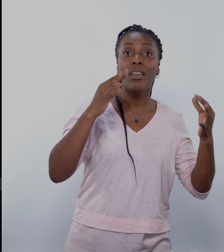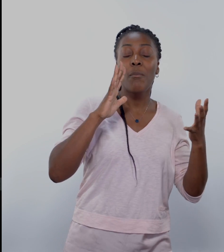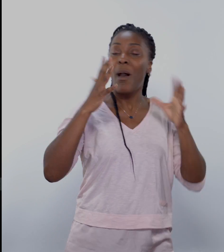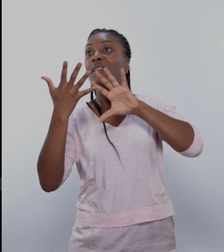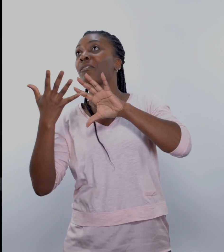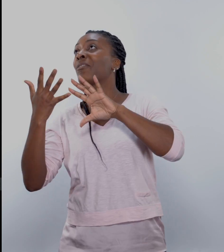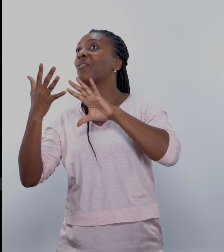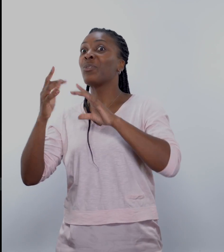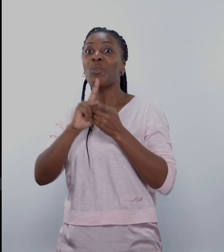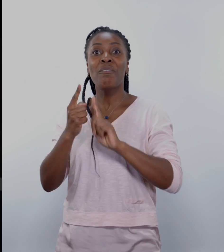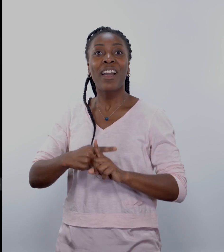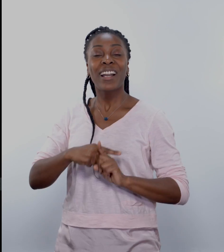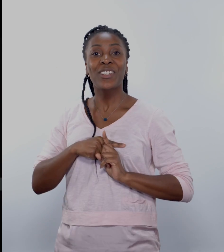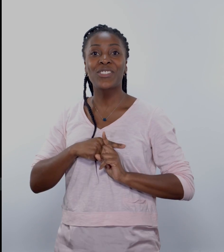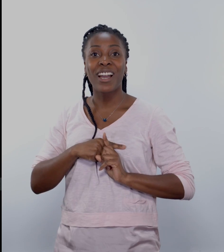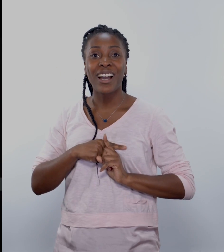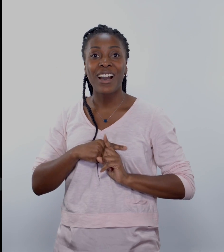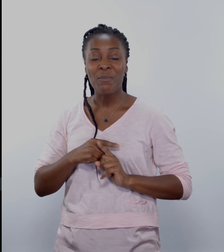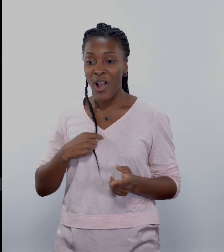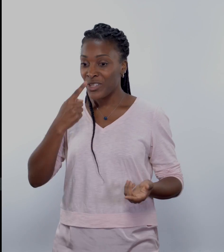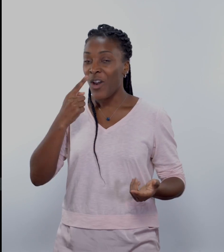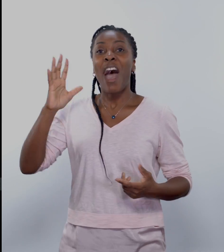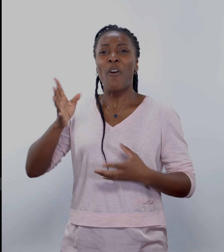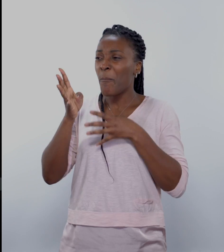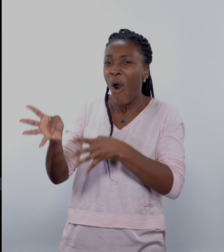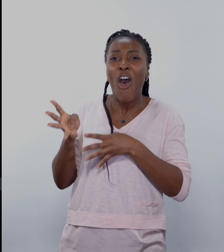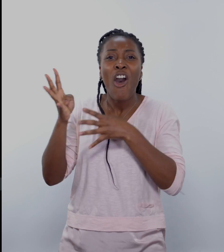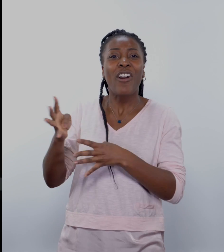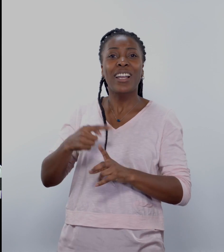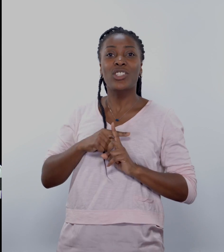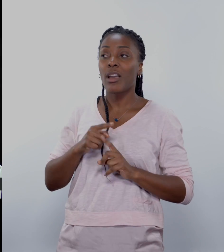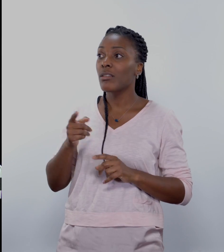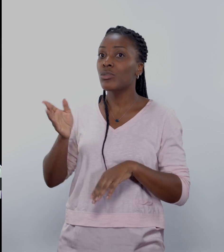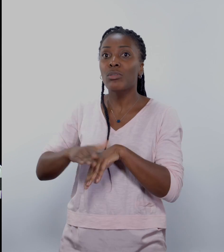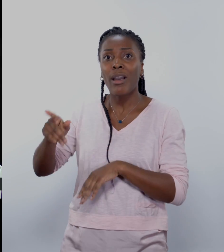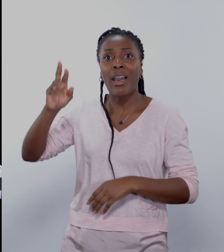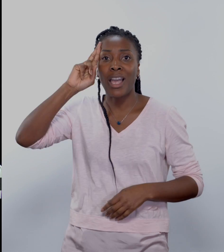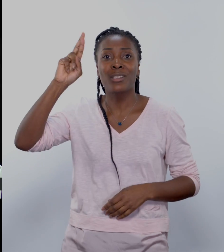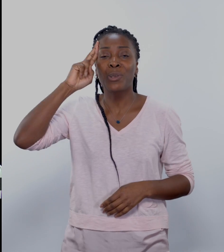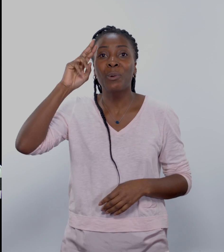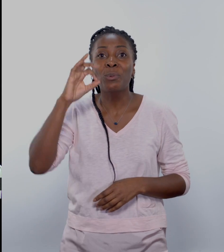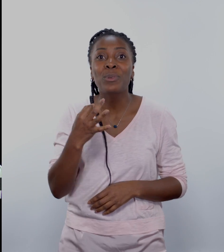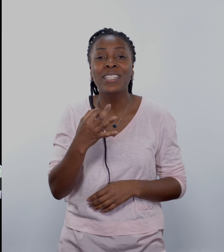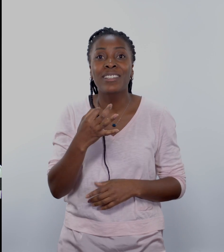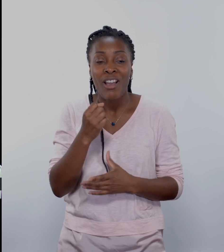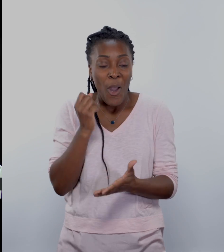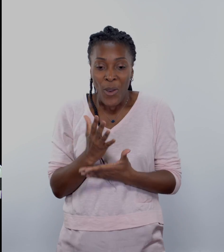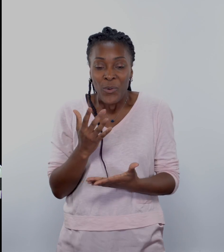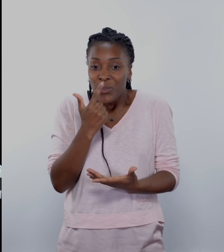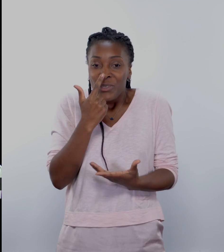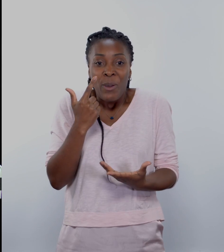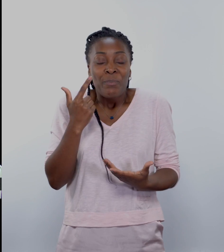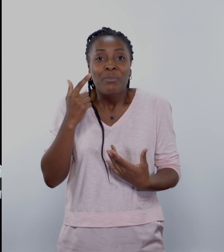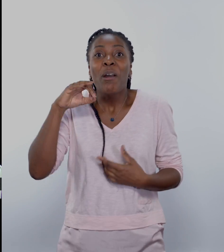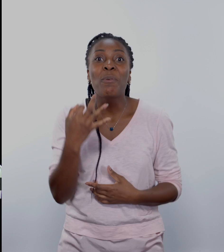l'athéisme au christianisme. D'un coup, je me rendais compte que les chrétiens dont je me moquais avaient probablement raison. D'un coup, je me